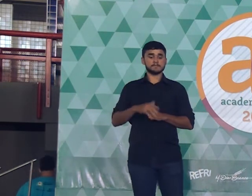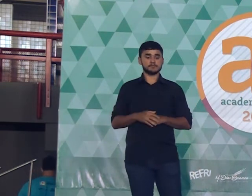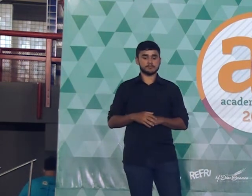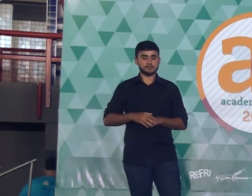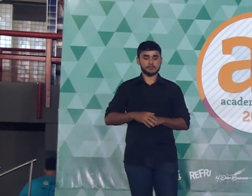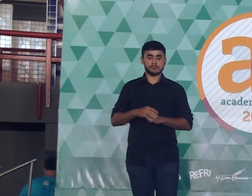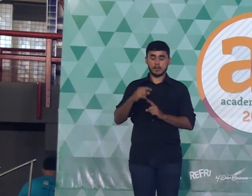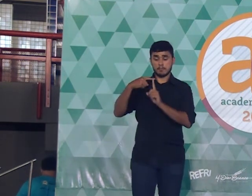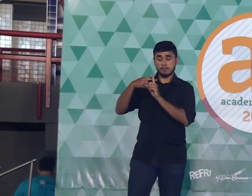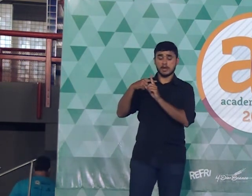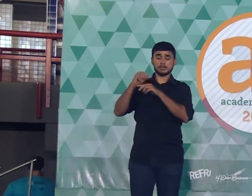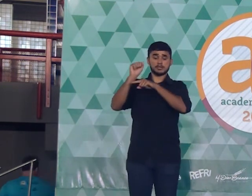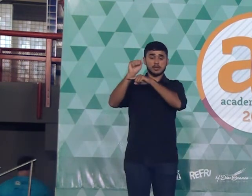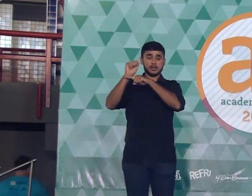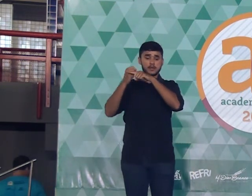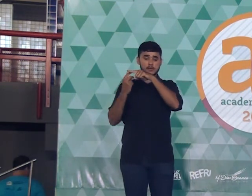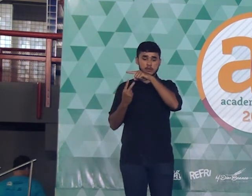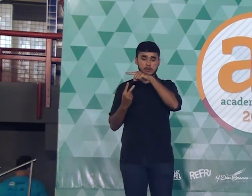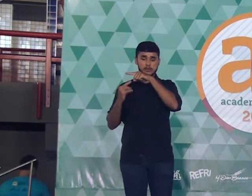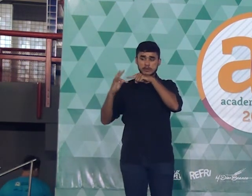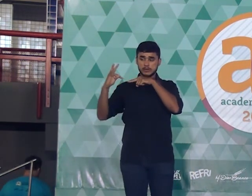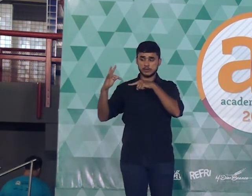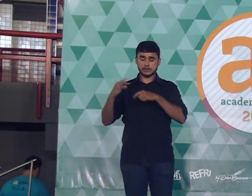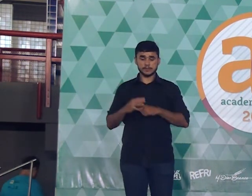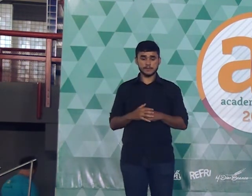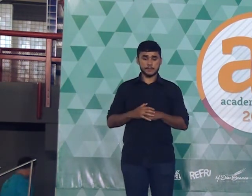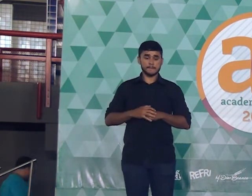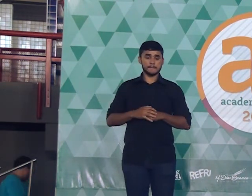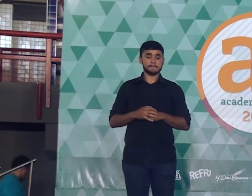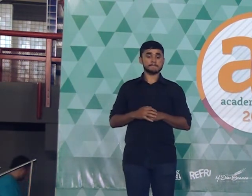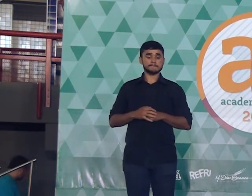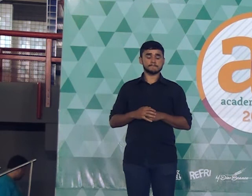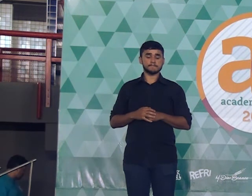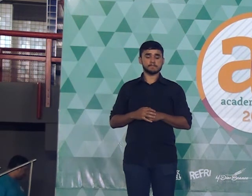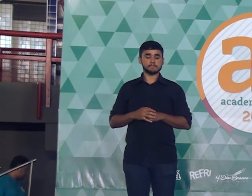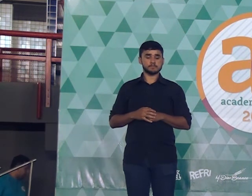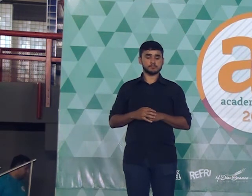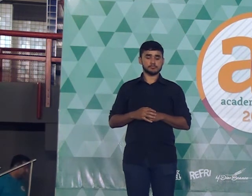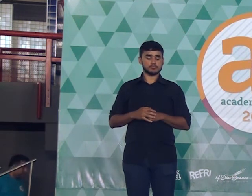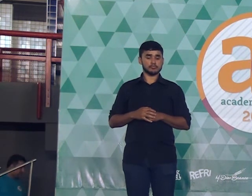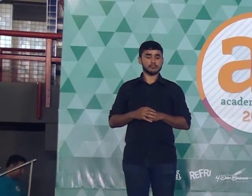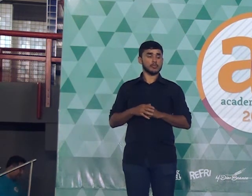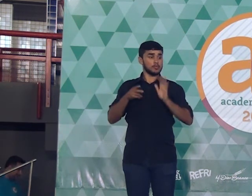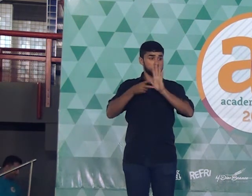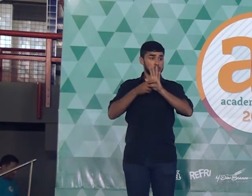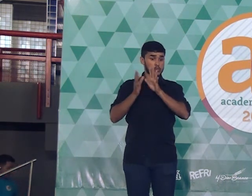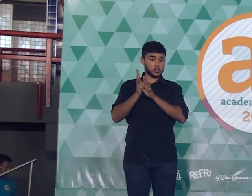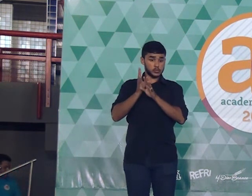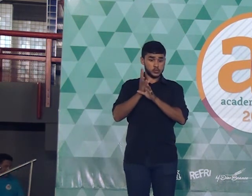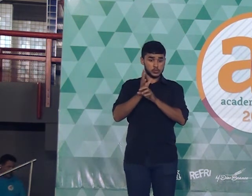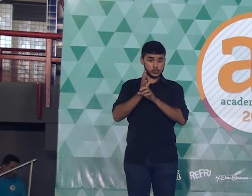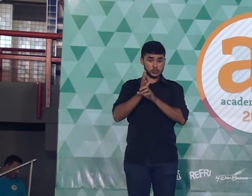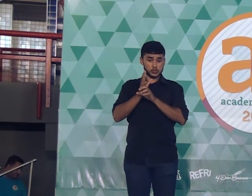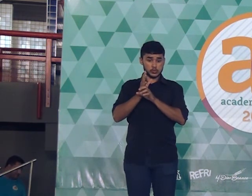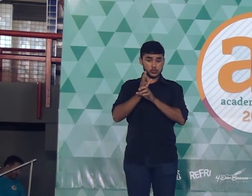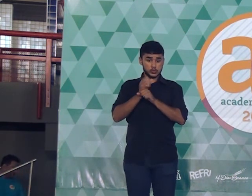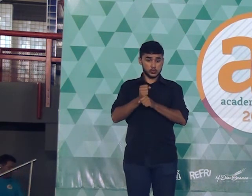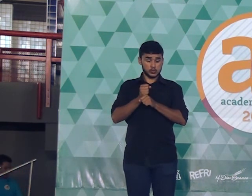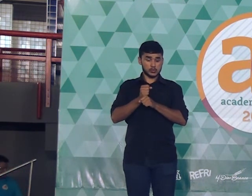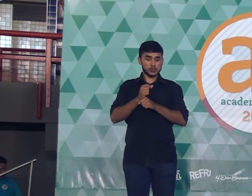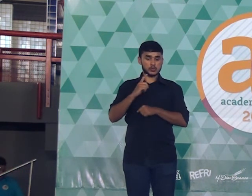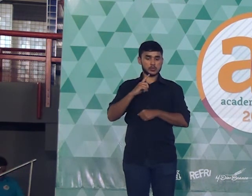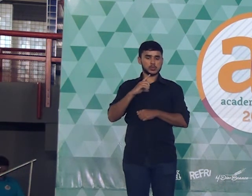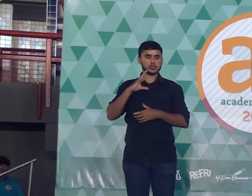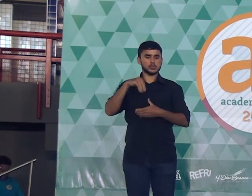AT2 sobre 2. Na vertical, a aceleração é a gravidade. Ele vai descer 2,6